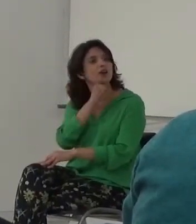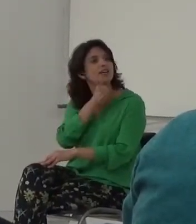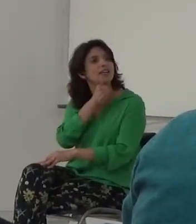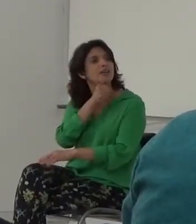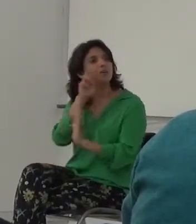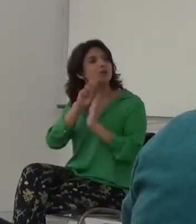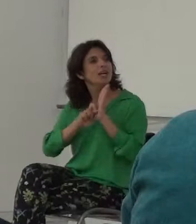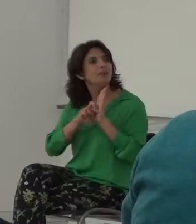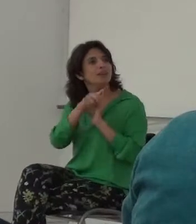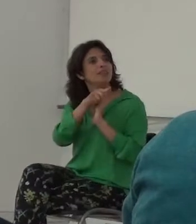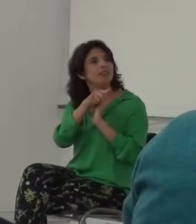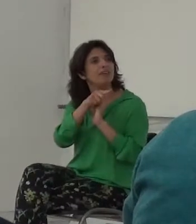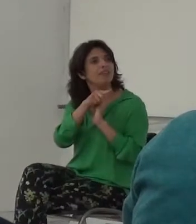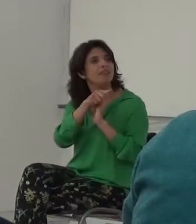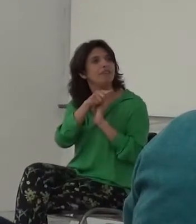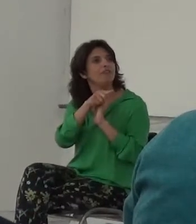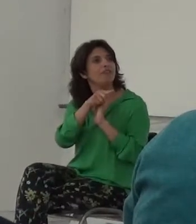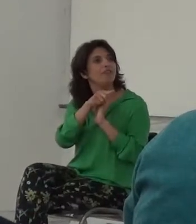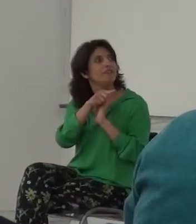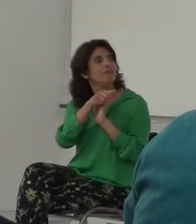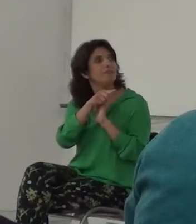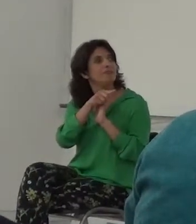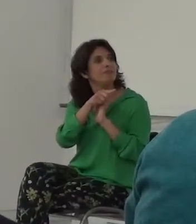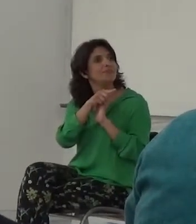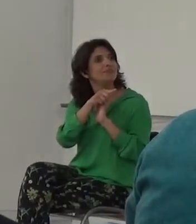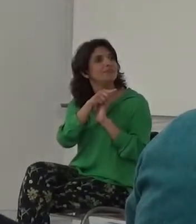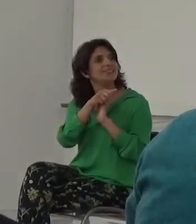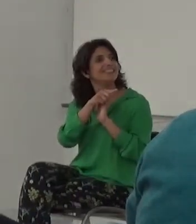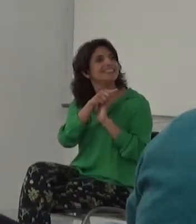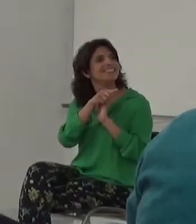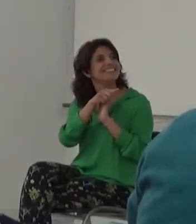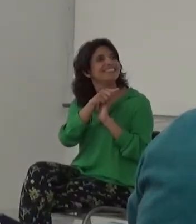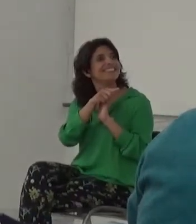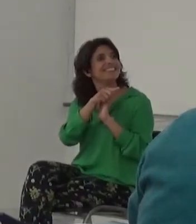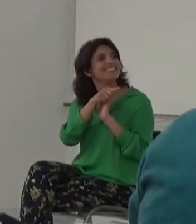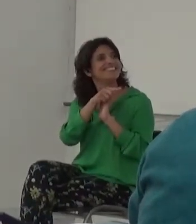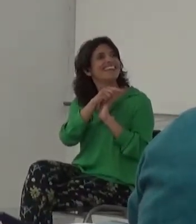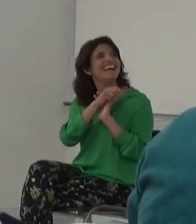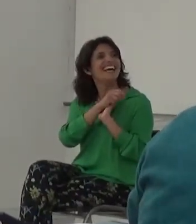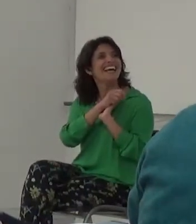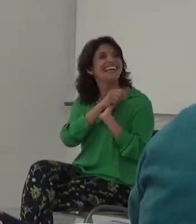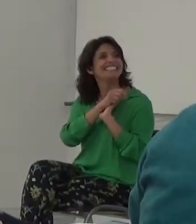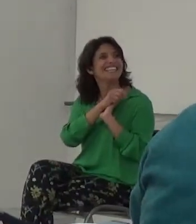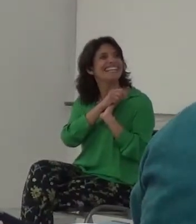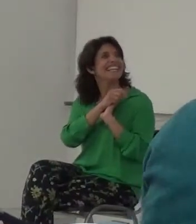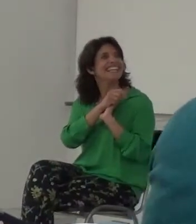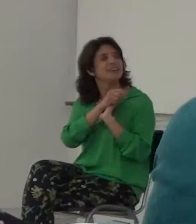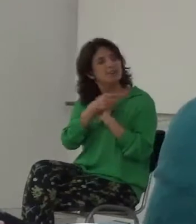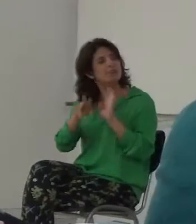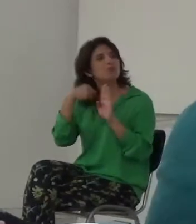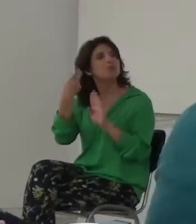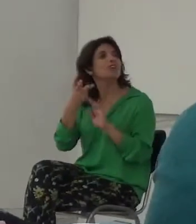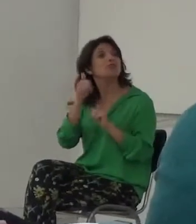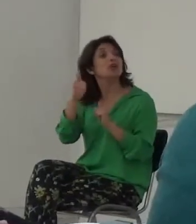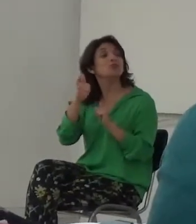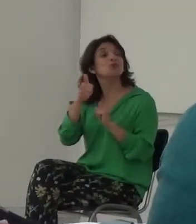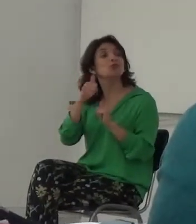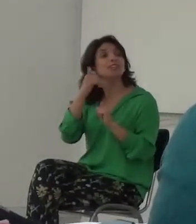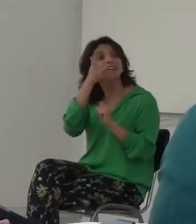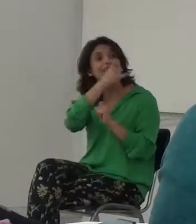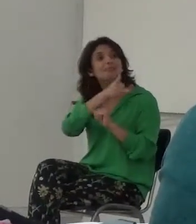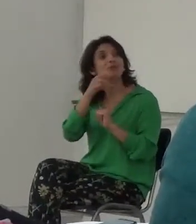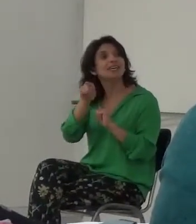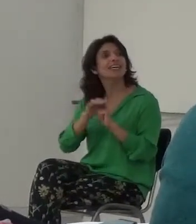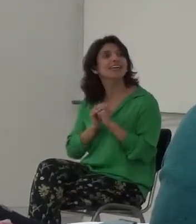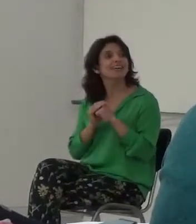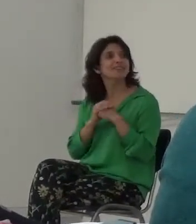Quizás no hay el programa del video. No, ¿cómo? El video está en este. Excelente. No importa, pero lo podemos